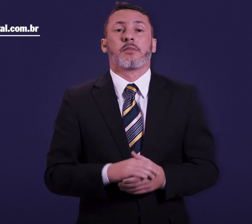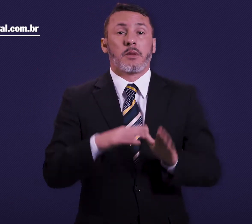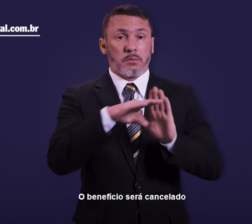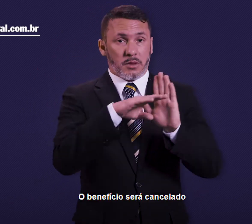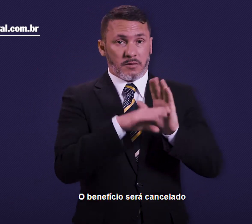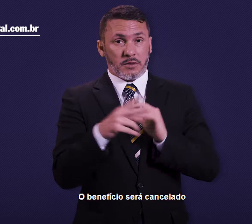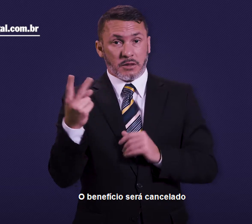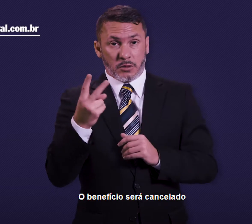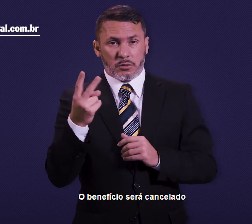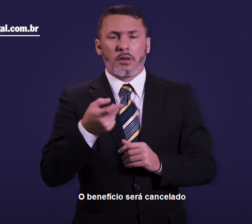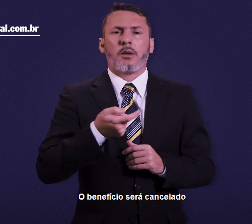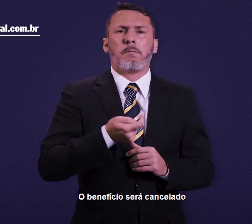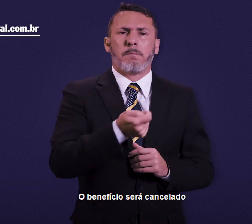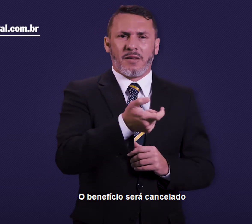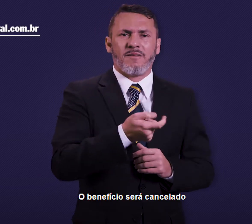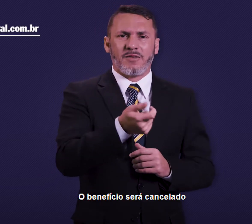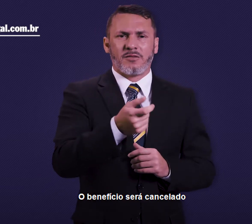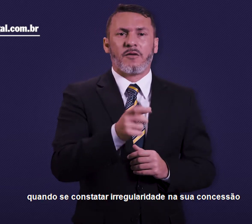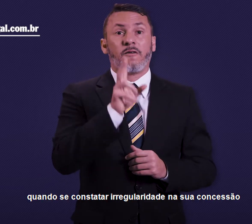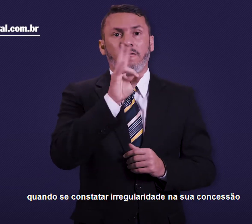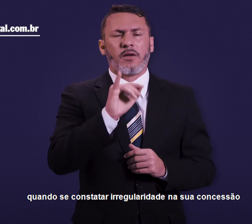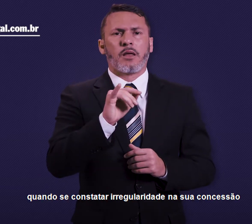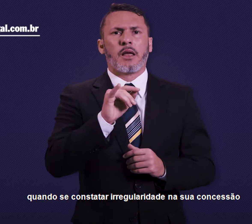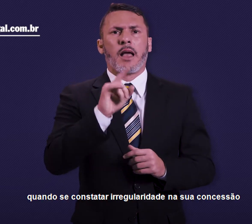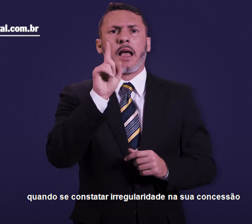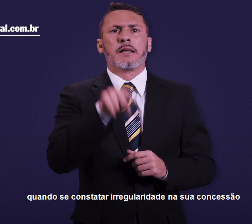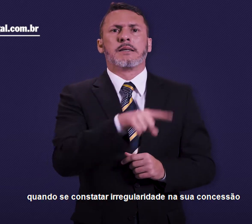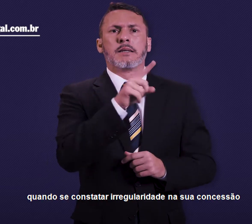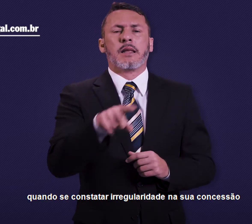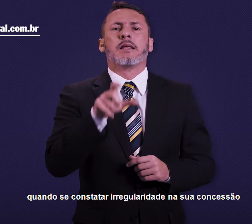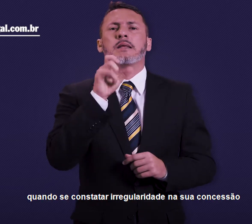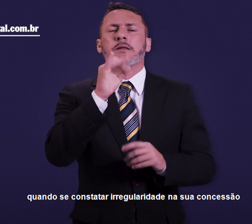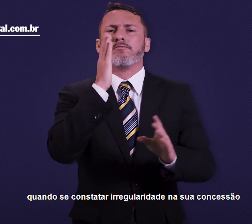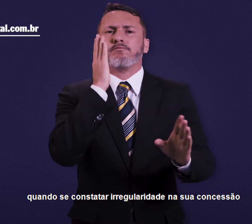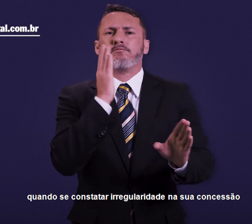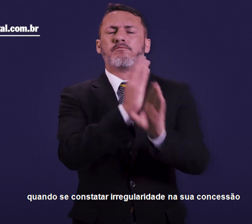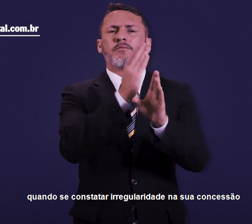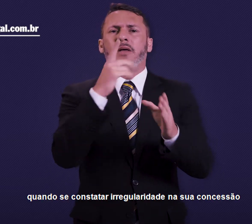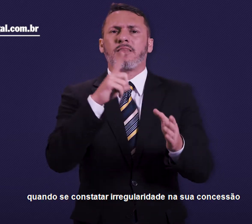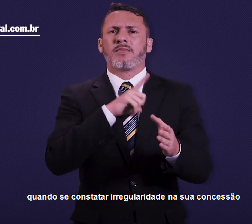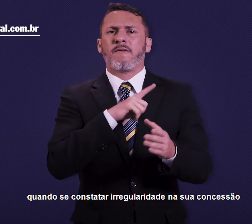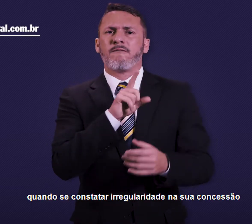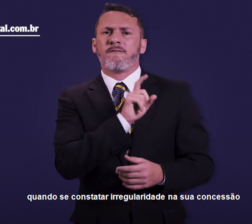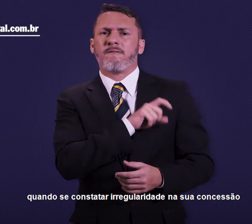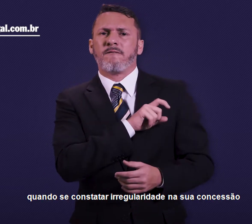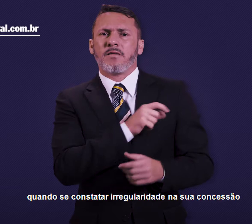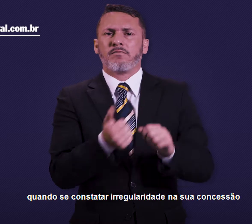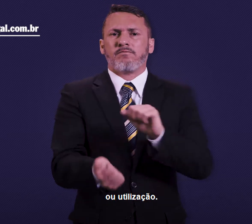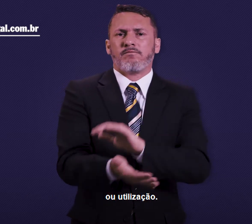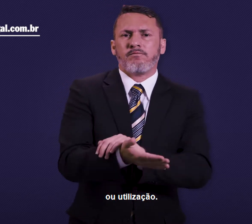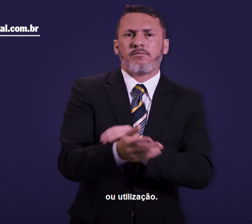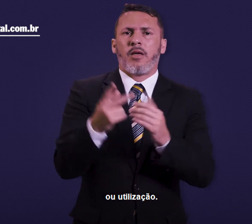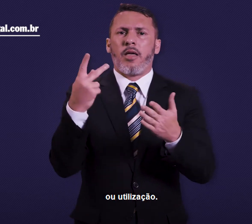O benefício será cancelado quando se constatar irregularidade na sua concessão ou